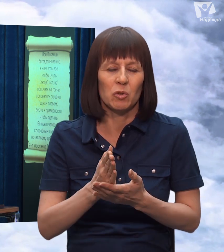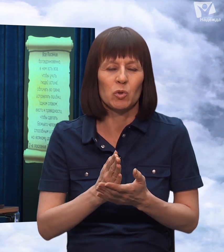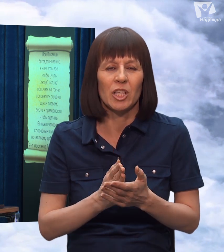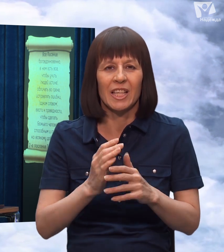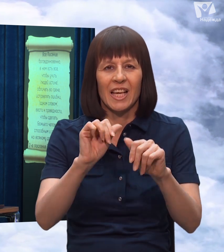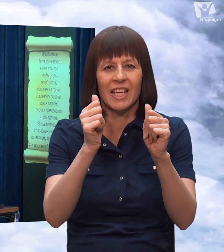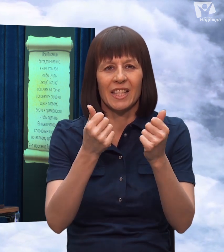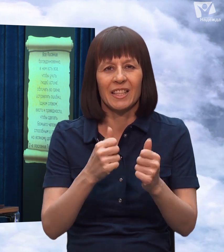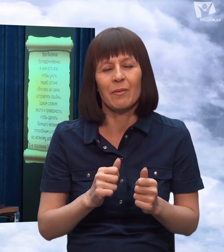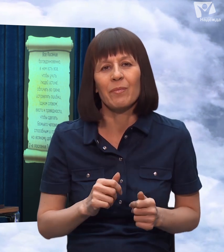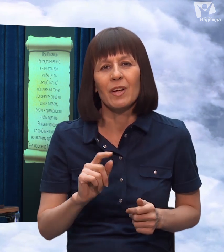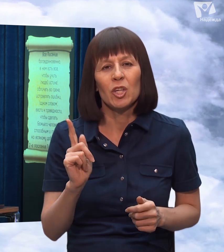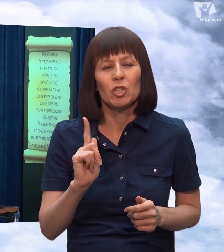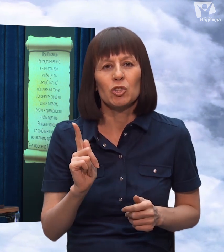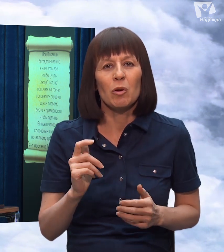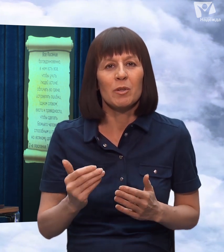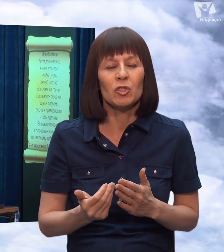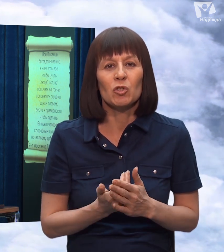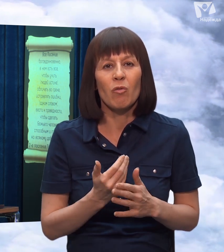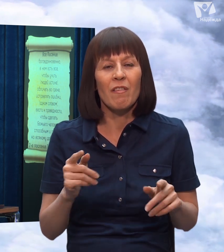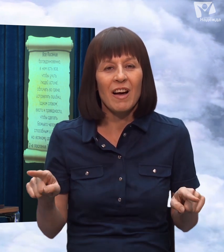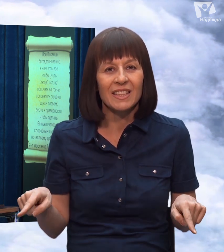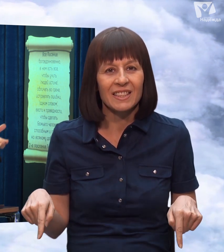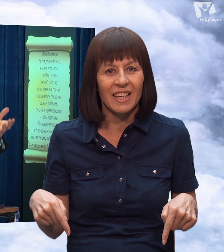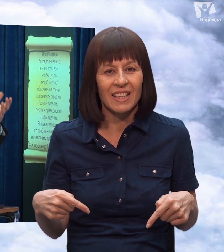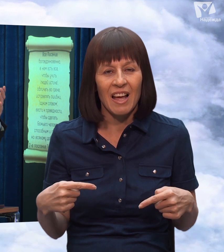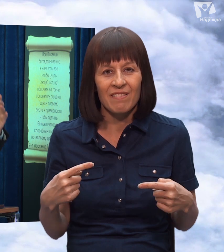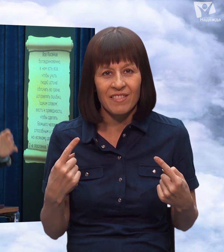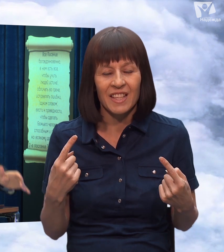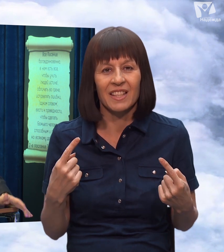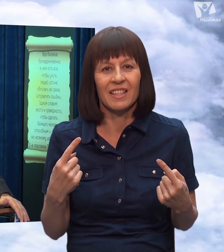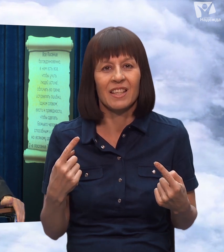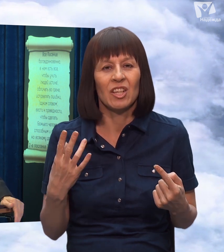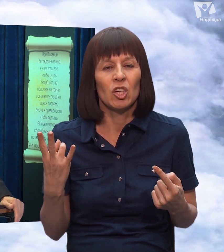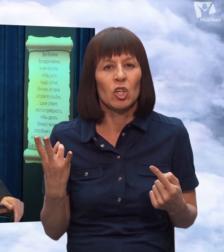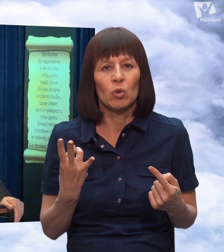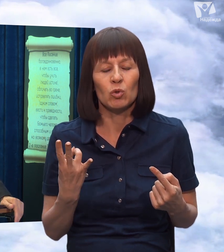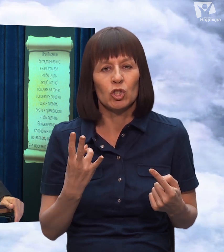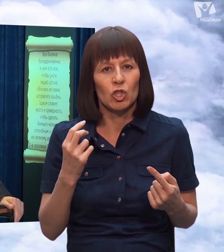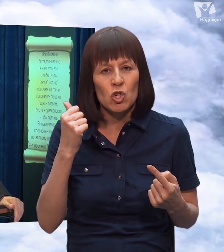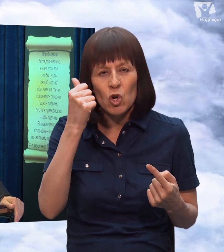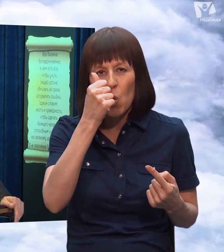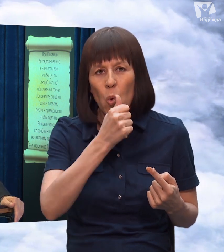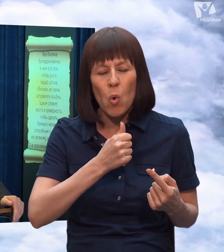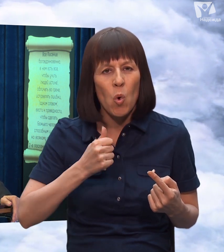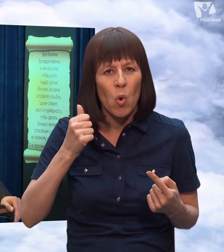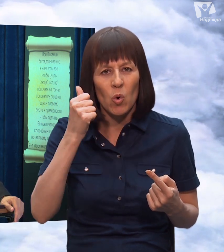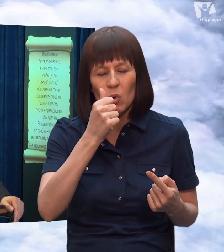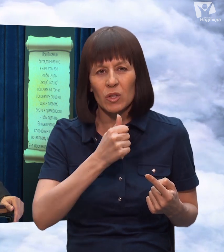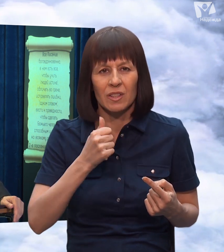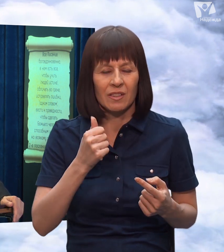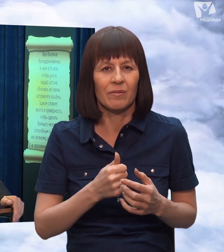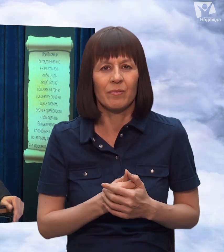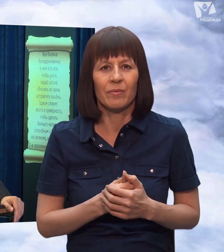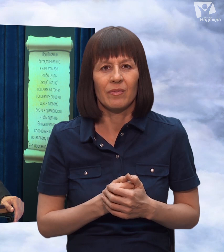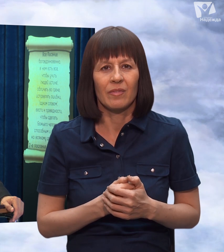идеалом так вот чтобы возродить теперь это тут уж тут уж годы и годы нужны именно такой созидательная